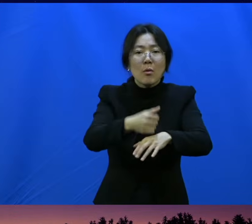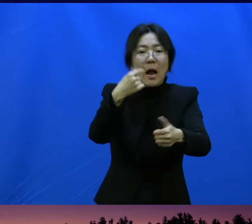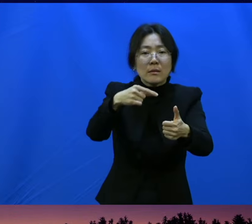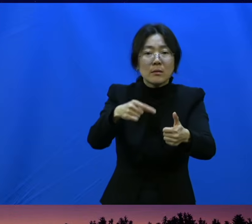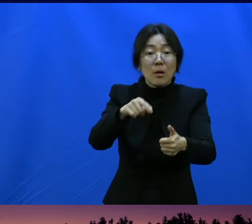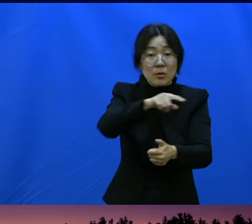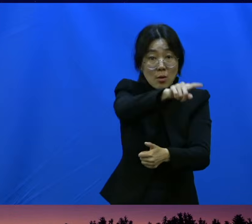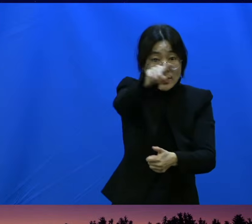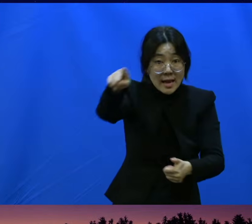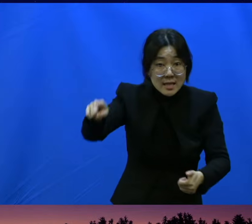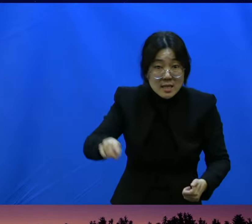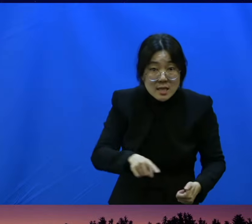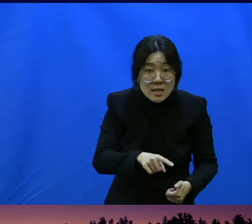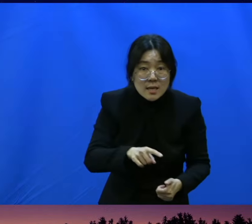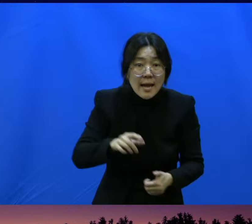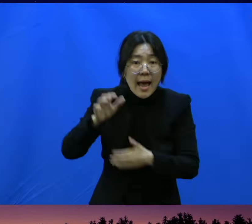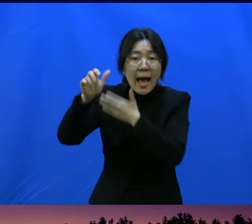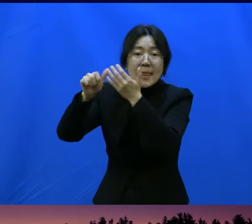하는 거예요.